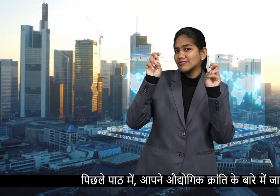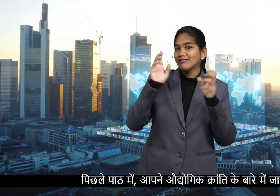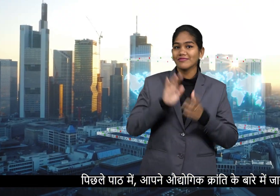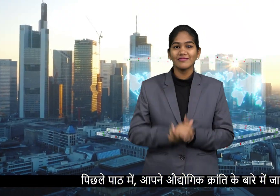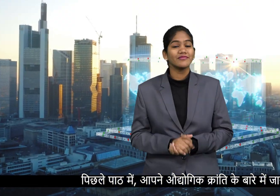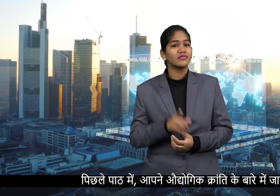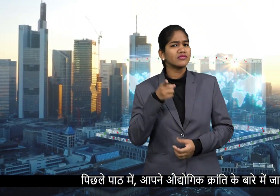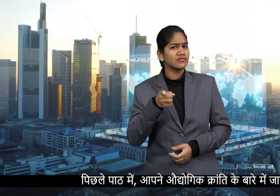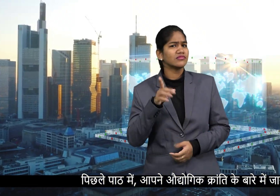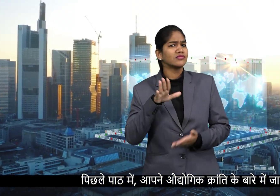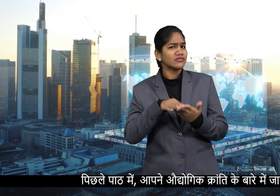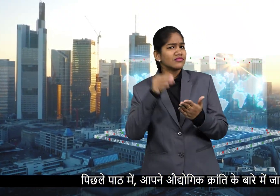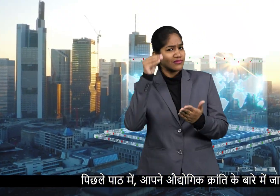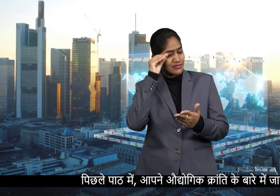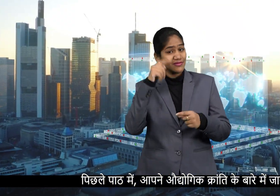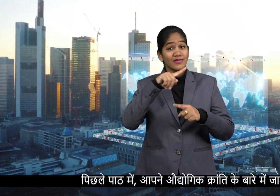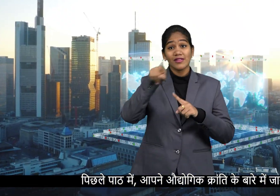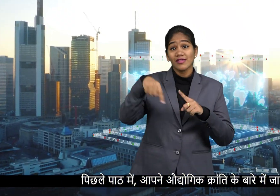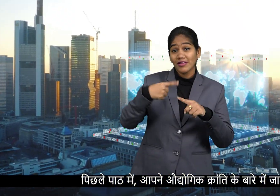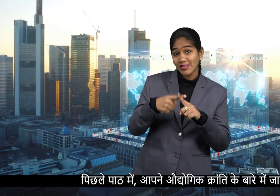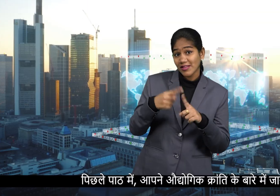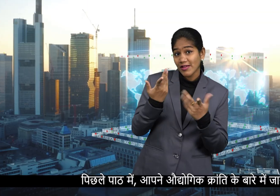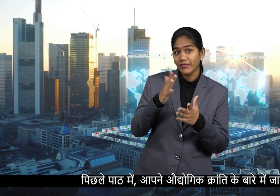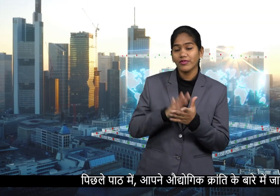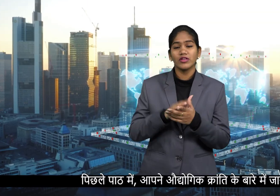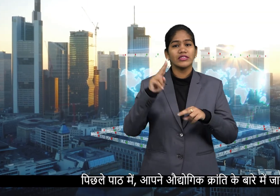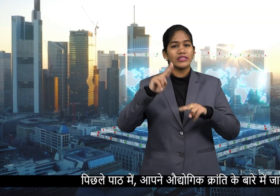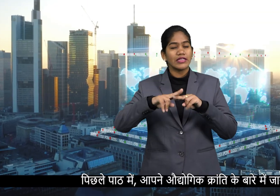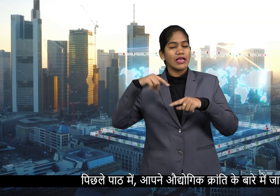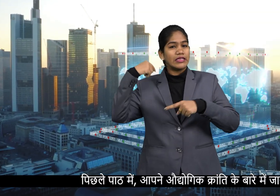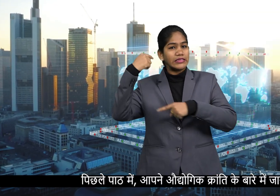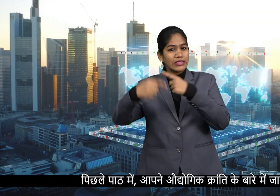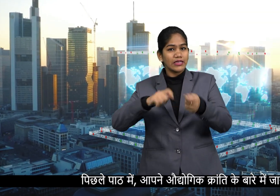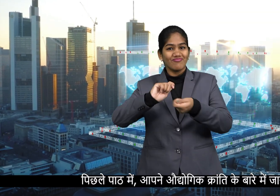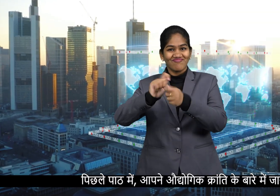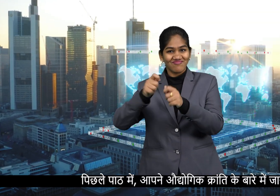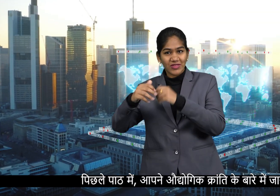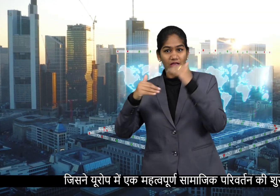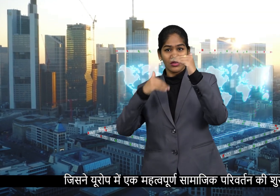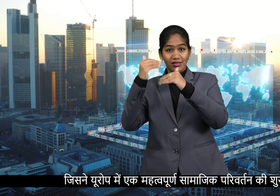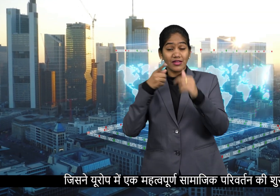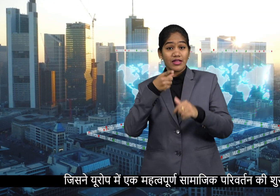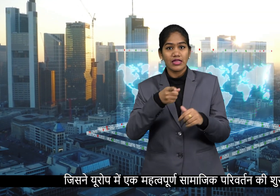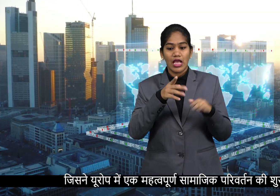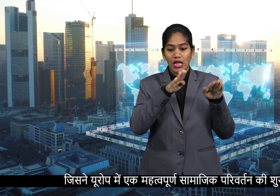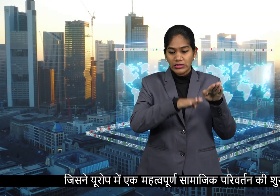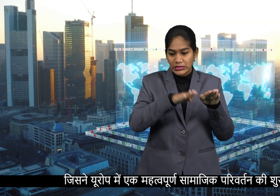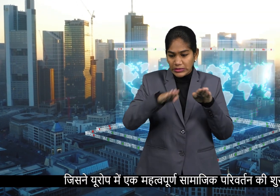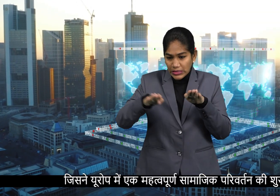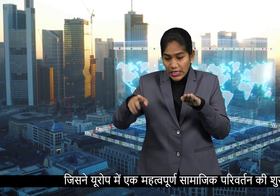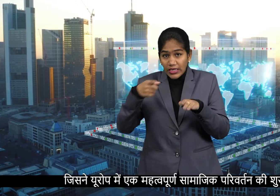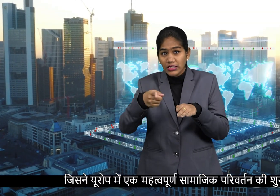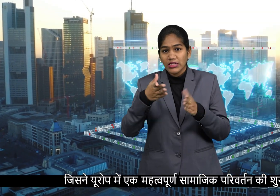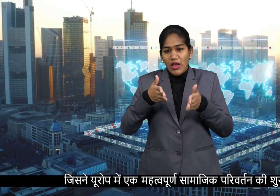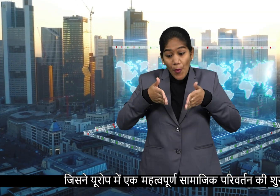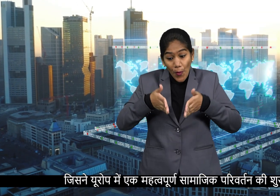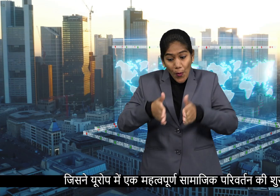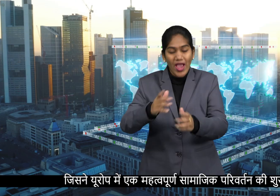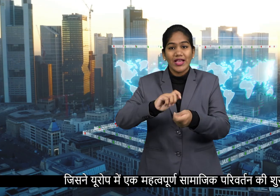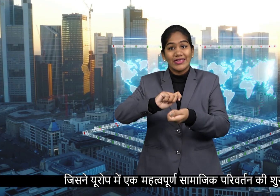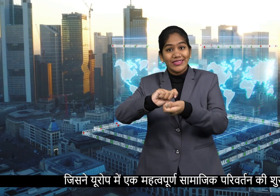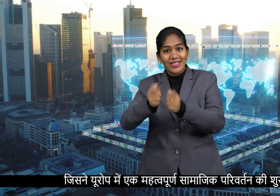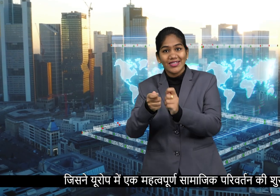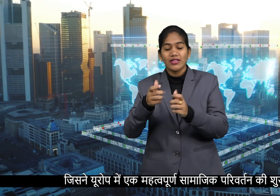में आपने औद्योगिक क्रांति के बारे में जाना था, जिसने यूरोप